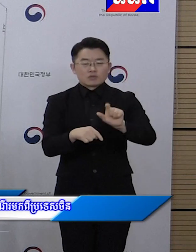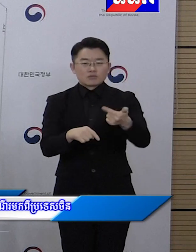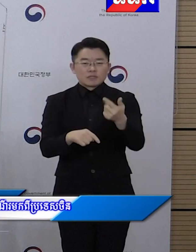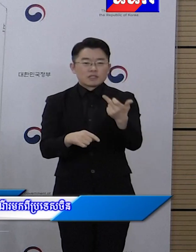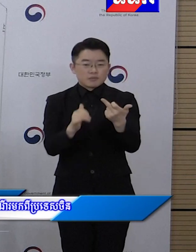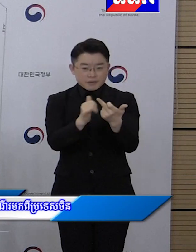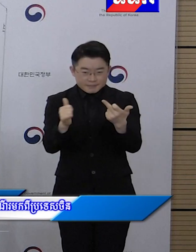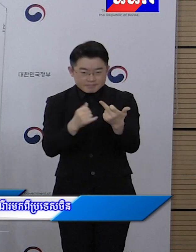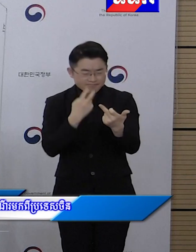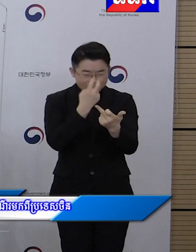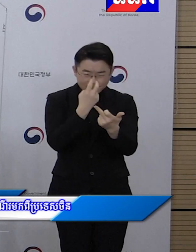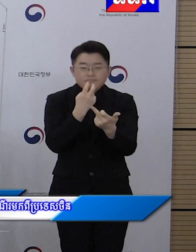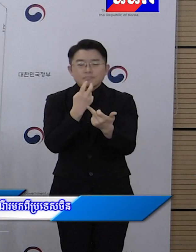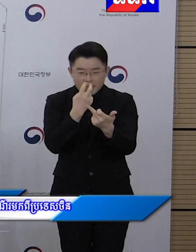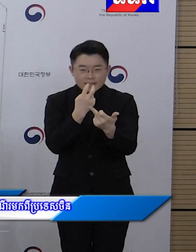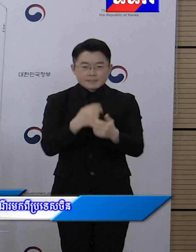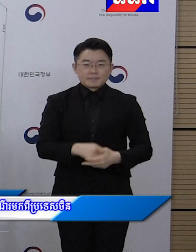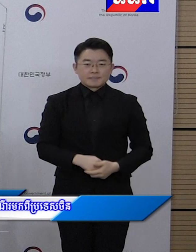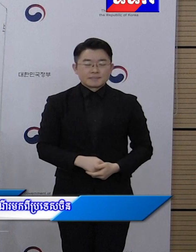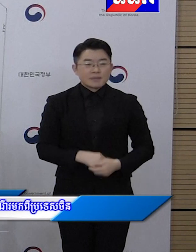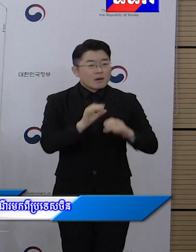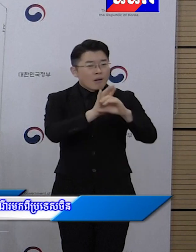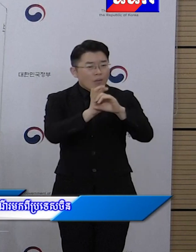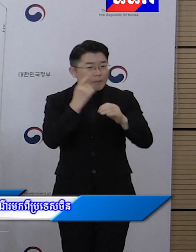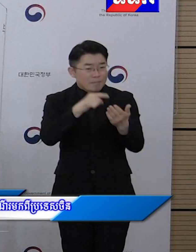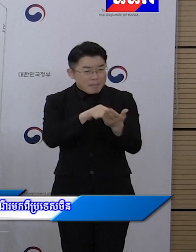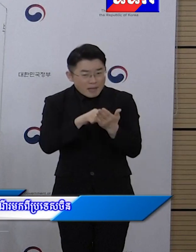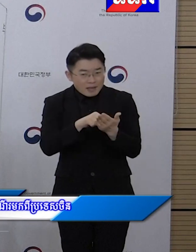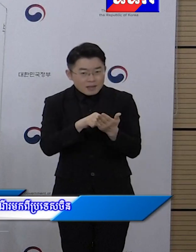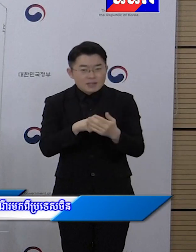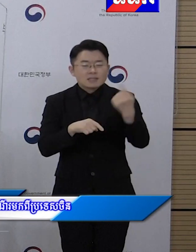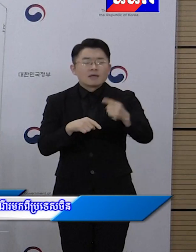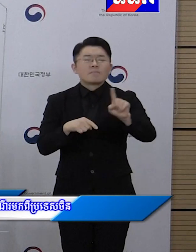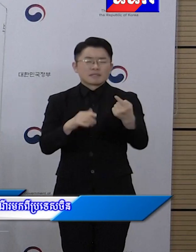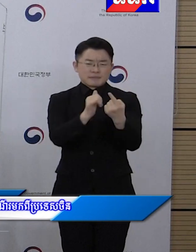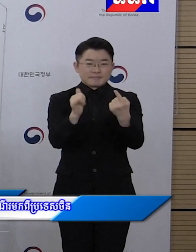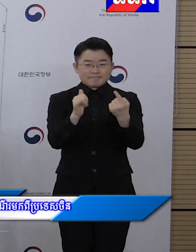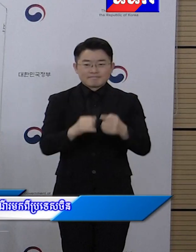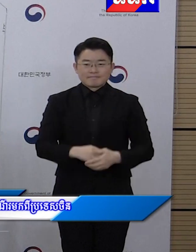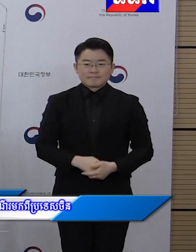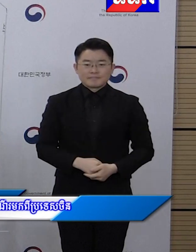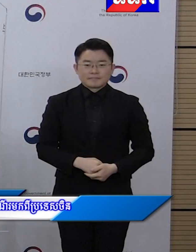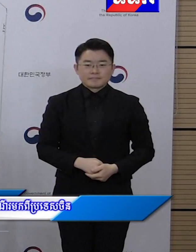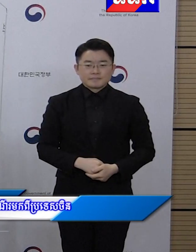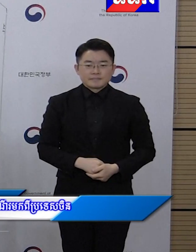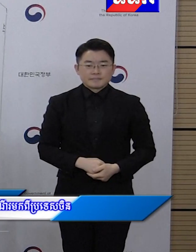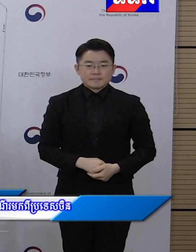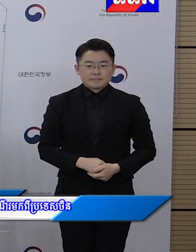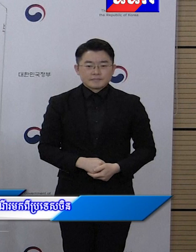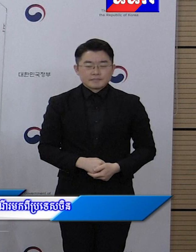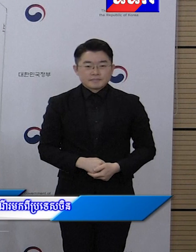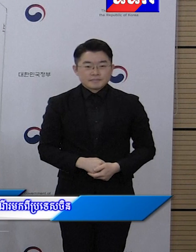លតេស្តត្រូវតែអវិជ្ជមានចំពោះអ្នកដំណើរទាំងអស់មកពីប្រទេសចិនទីភ្នាក់ងារនេះបាននិយាយថាមនុស្សសរុបចំ